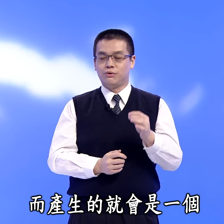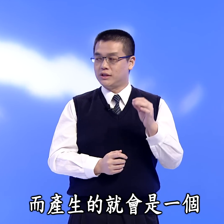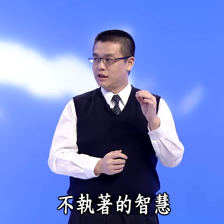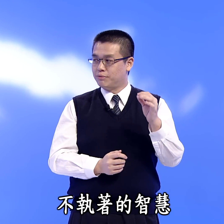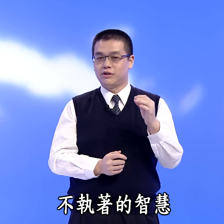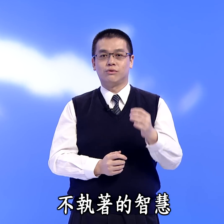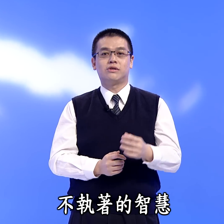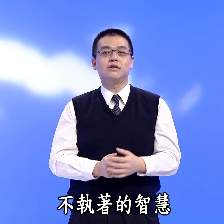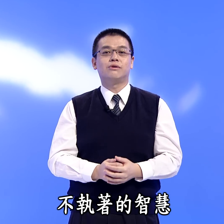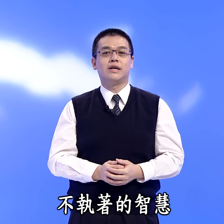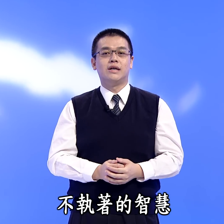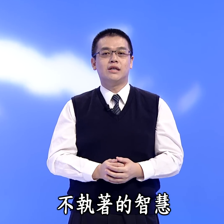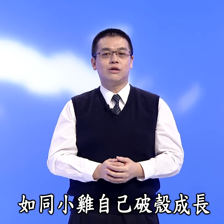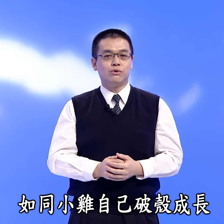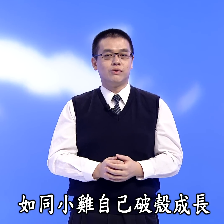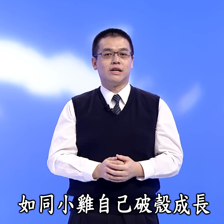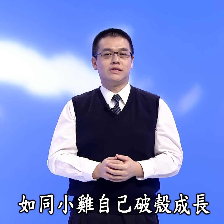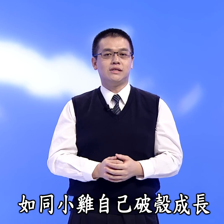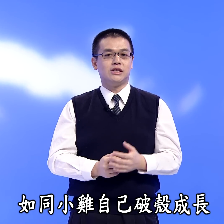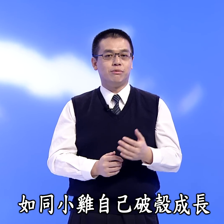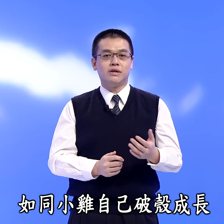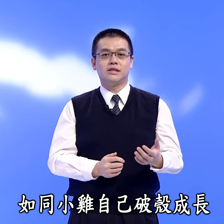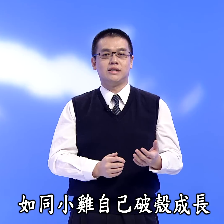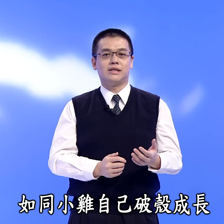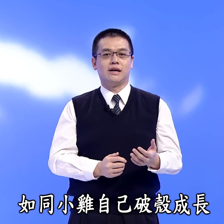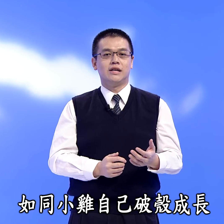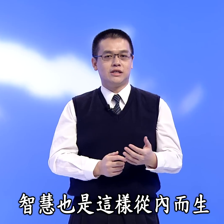是一个不执着的智慧。那如同小鸡自己破壳成长，智慧也